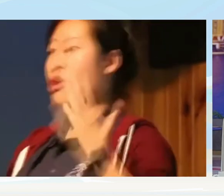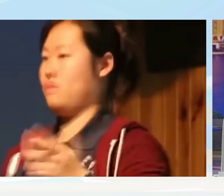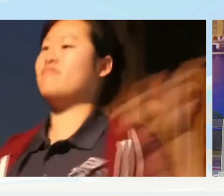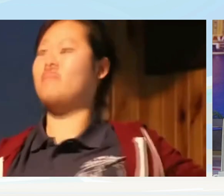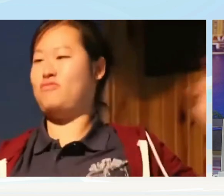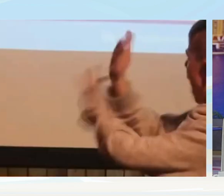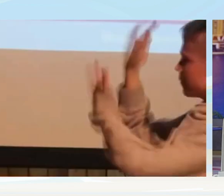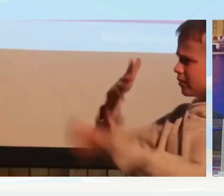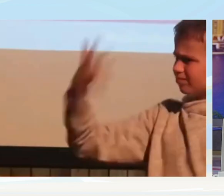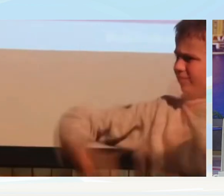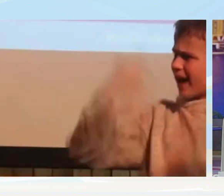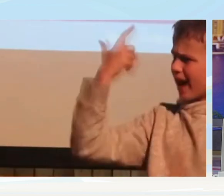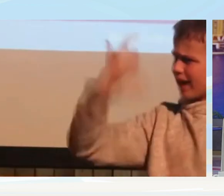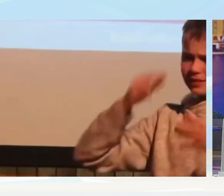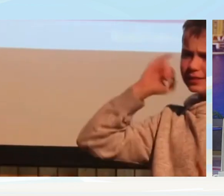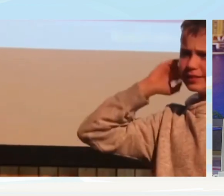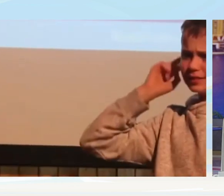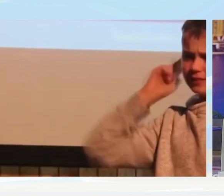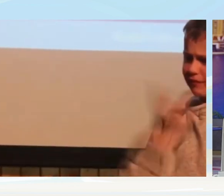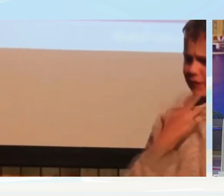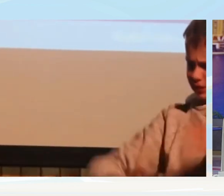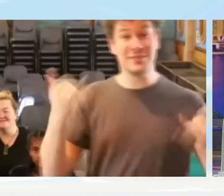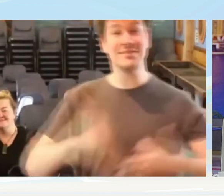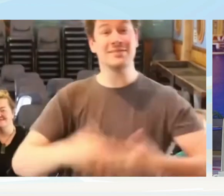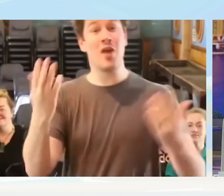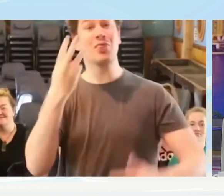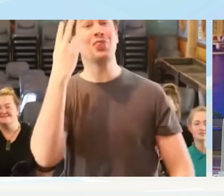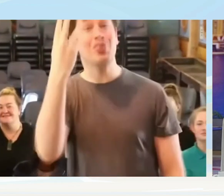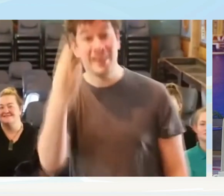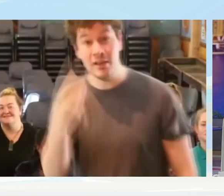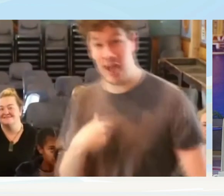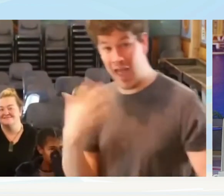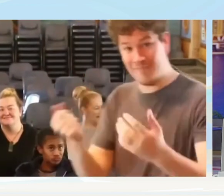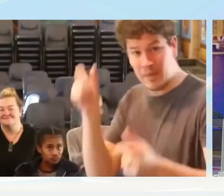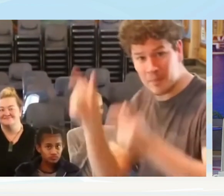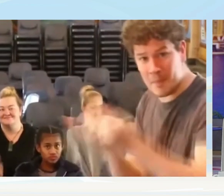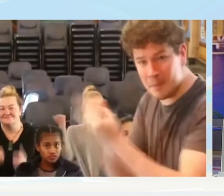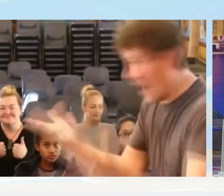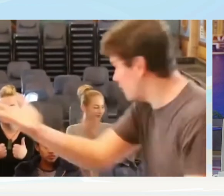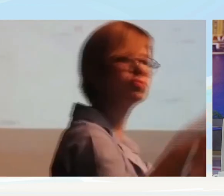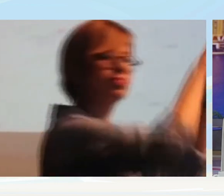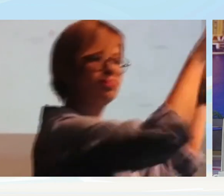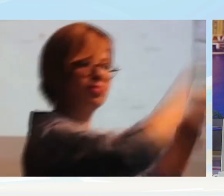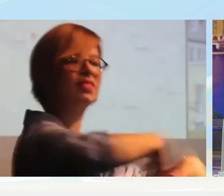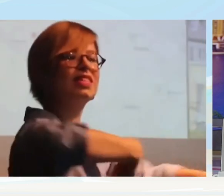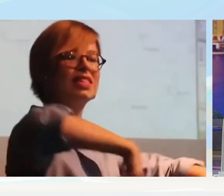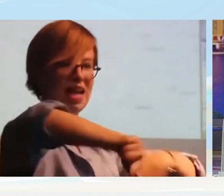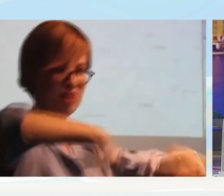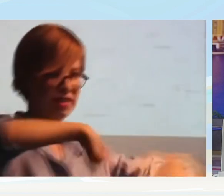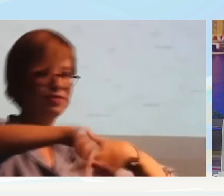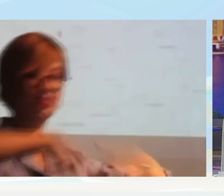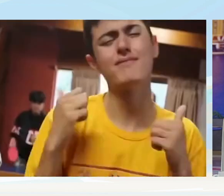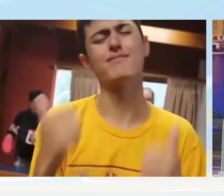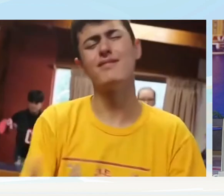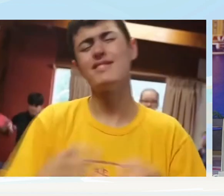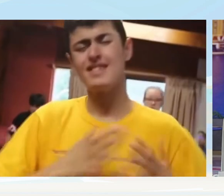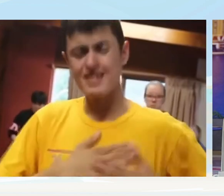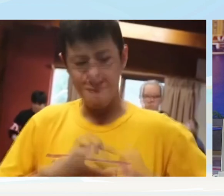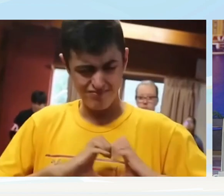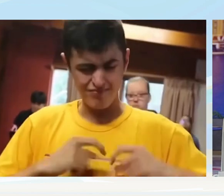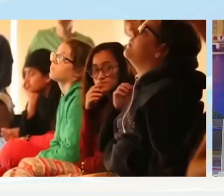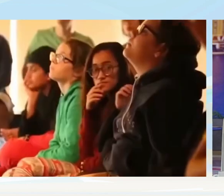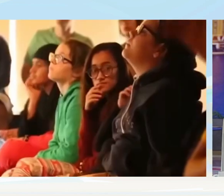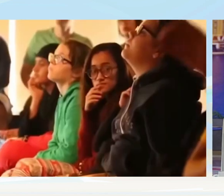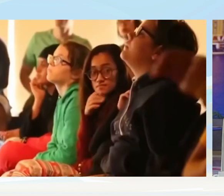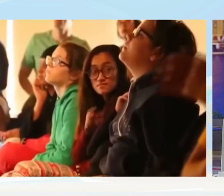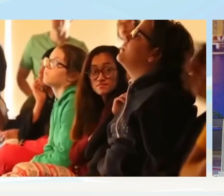اشاره. وبالمناسبه المجلس القومي للاشخاص ذوي الاعاقه بيعمل دورات تعليم لغه اشاره لكل العاملين في الجهات الحكوميه في